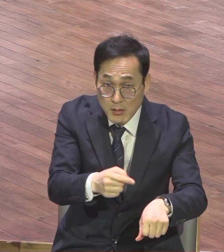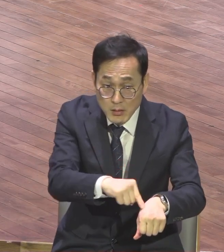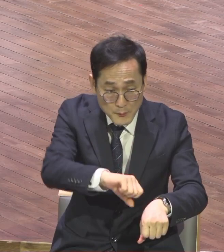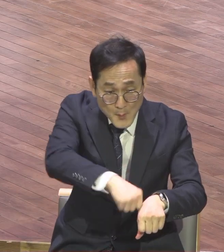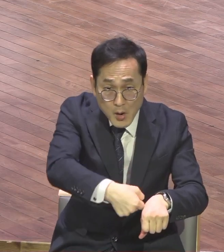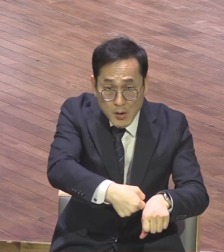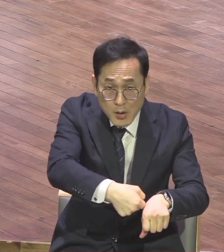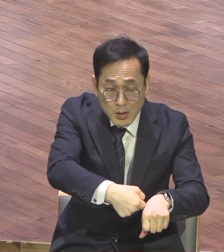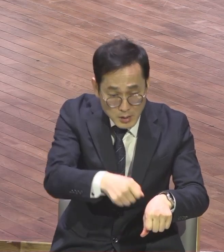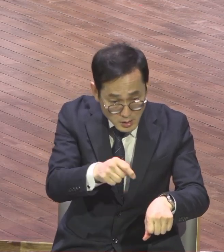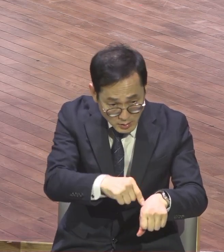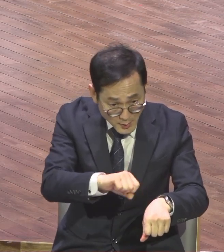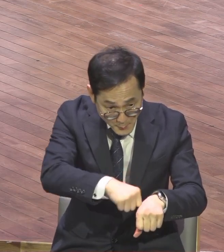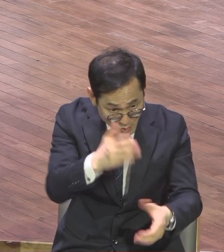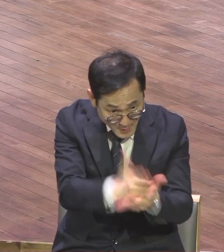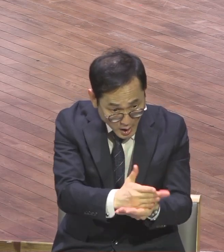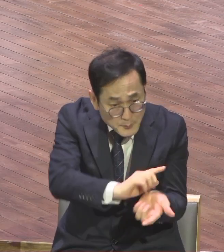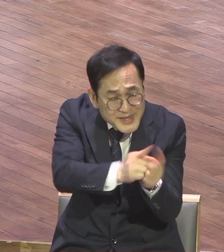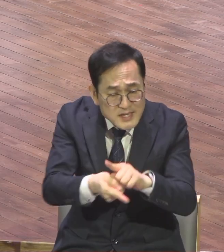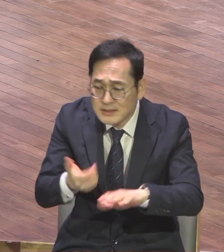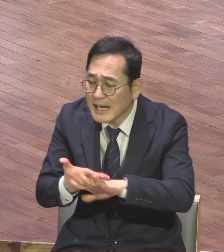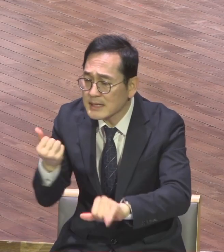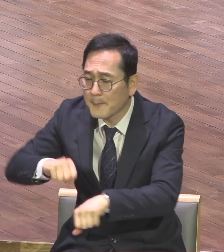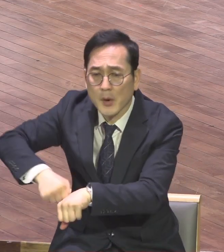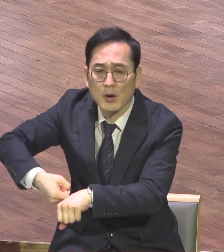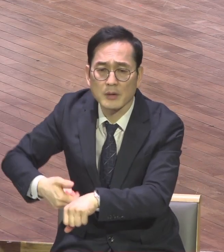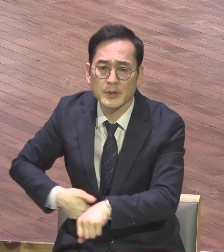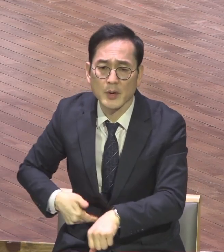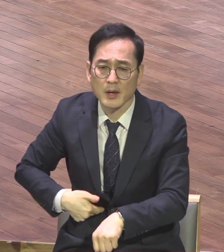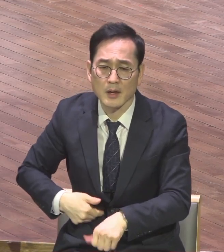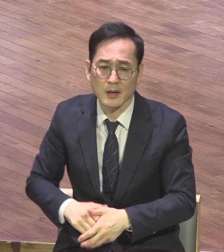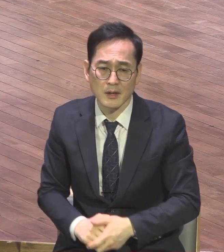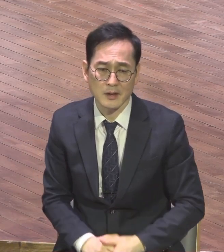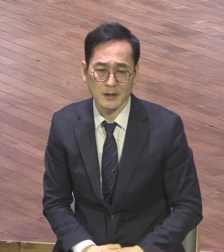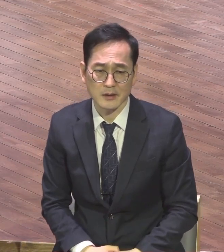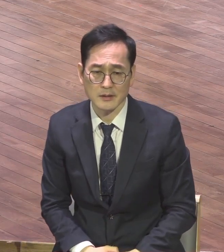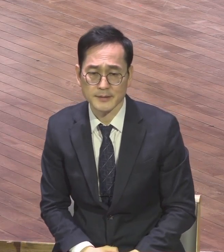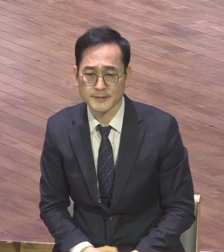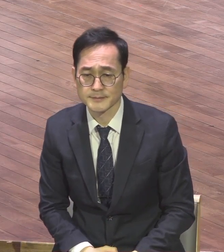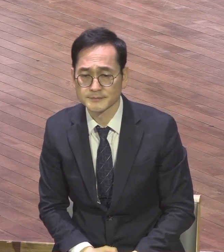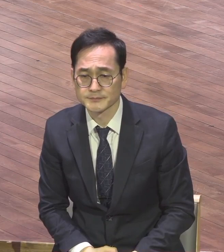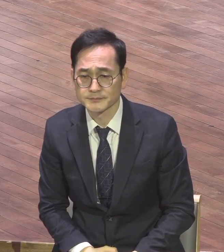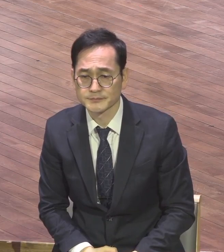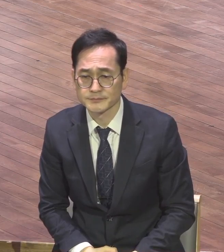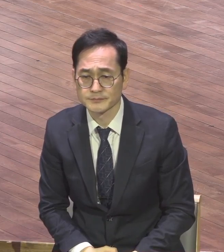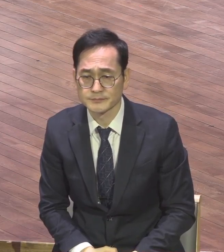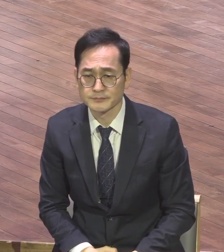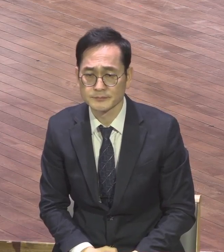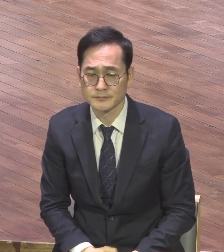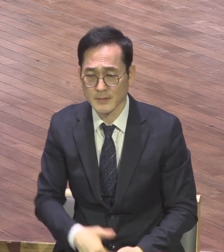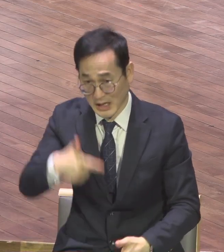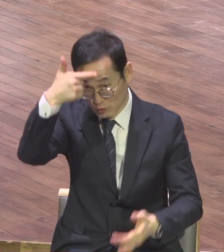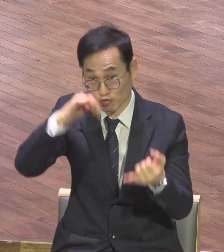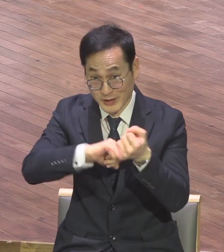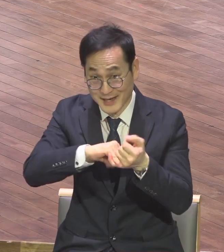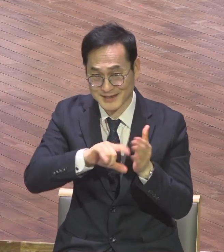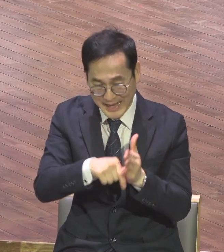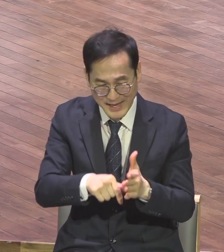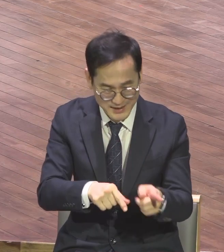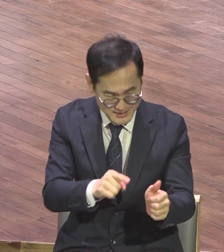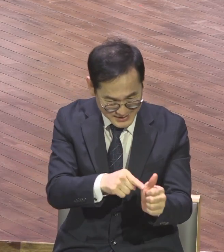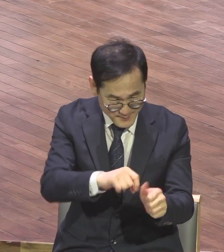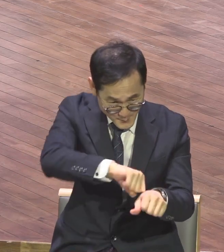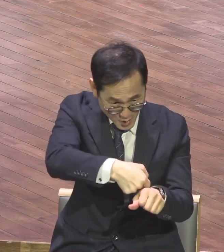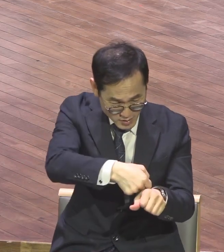모든 죄는 지상이든 천상이든 죄는 대가를 치러야 돼. 이 구약에서는 동물을 희생 제물로